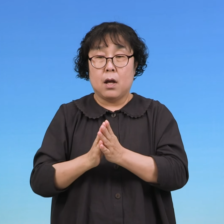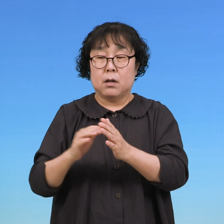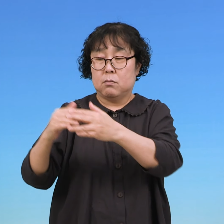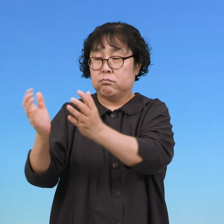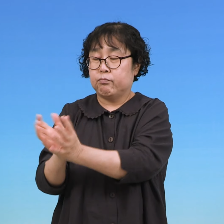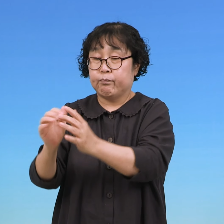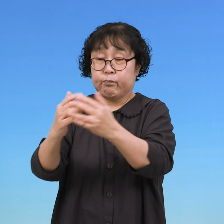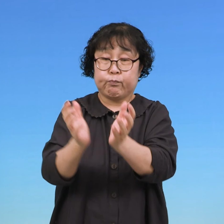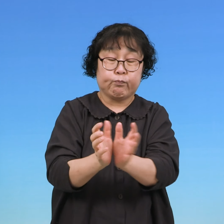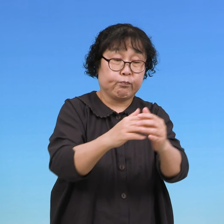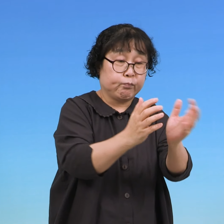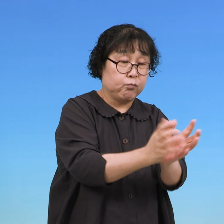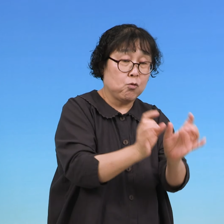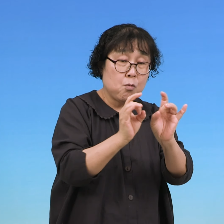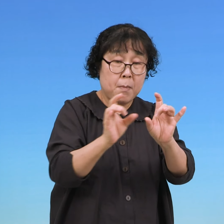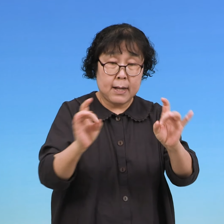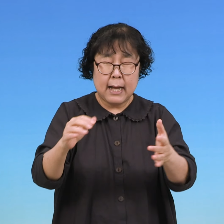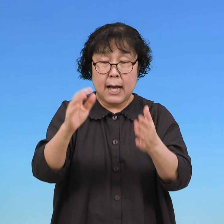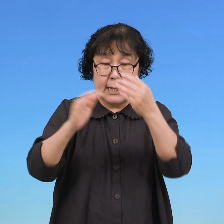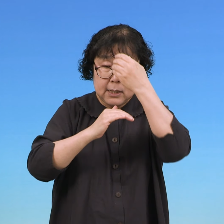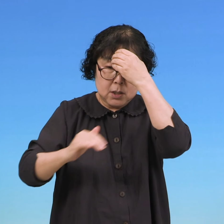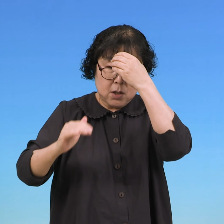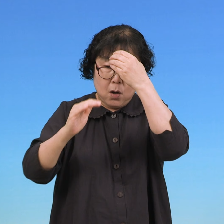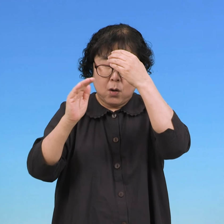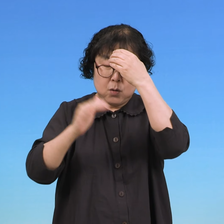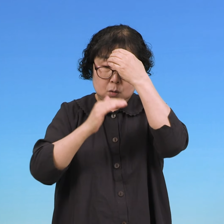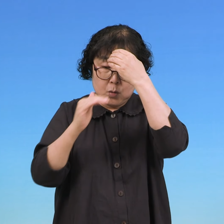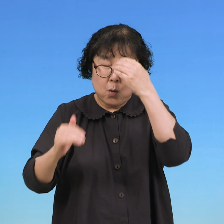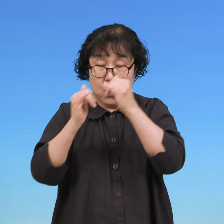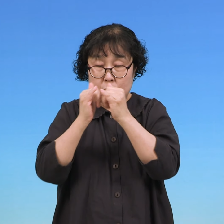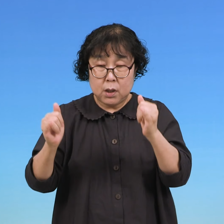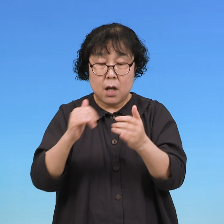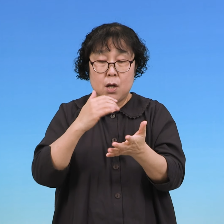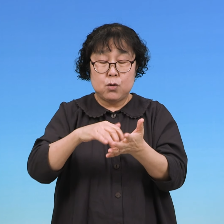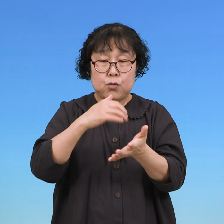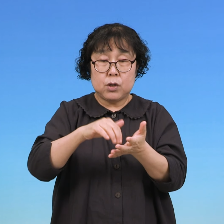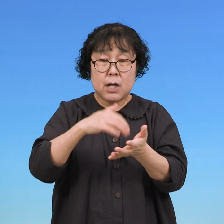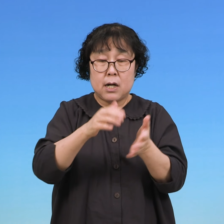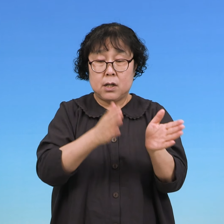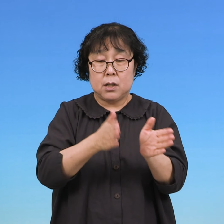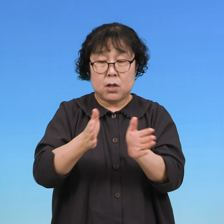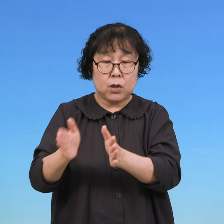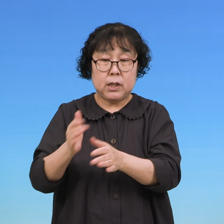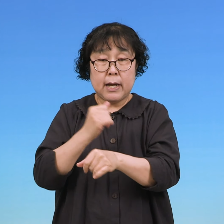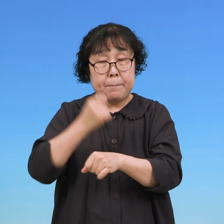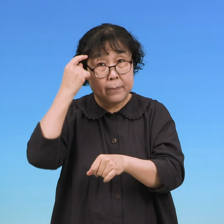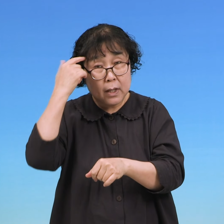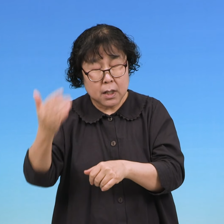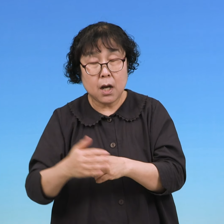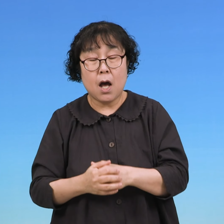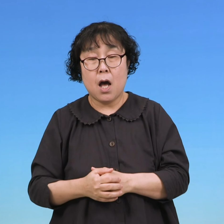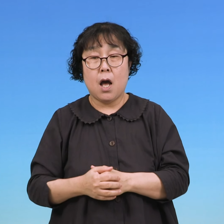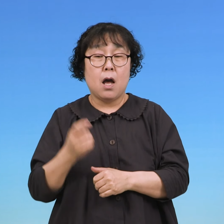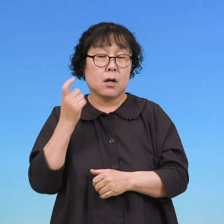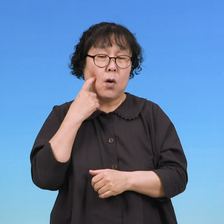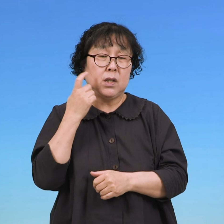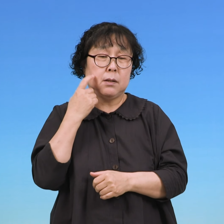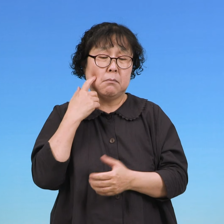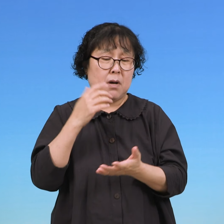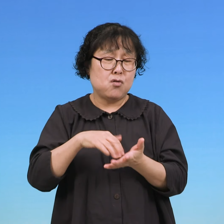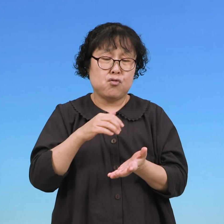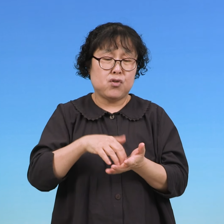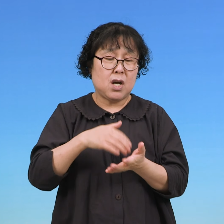그렇게 교구마다 성도들 재적을 그렇게 정리를 하느냐? 대답 간단해요. 옥 목사님께 배운 게 있어서 그래요. 허수는